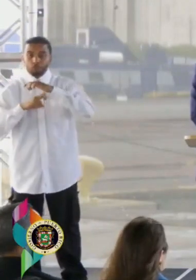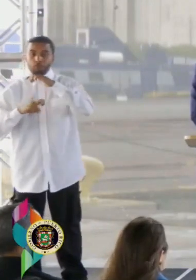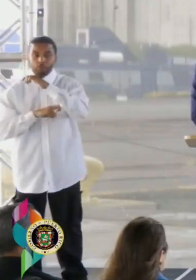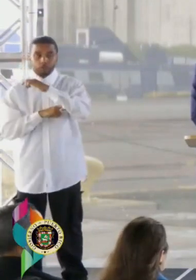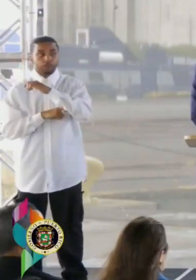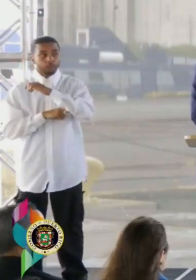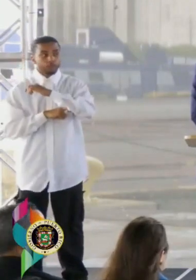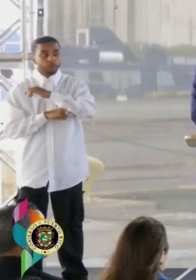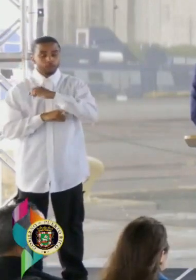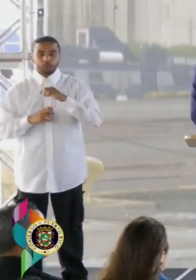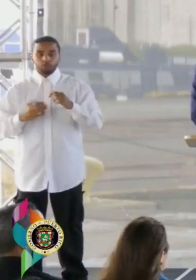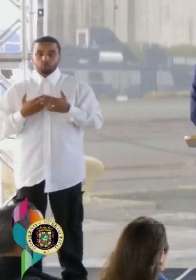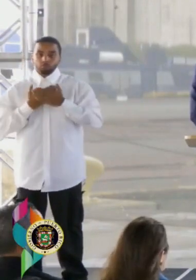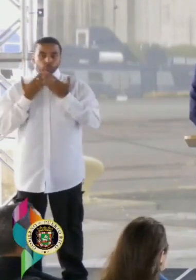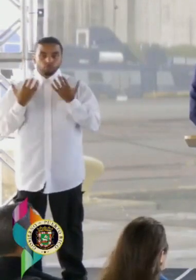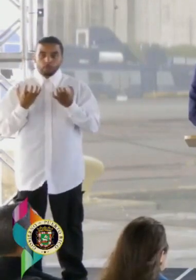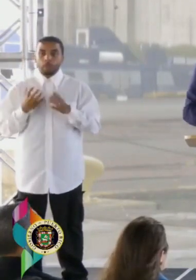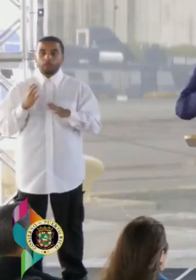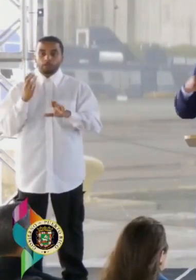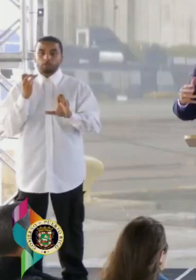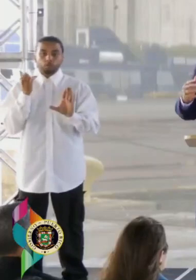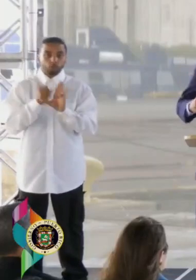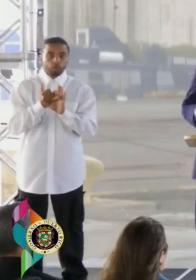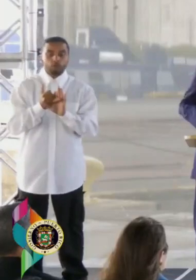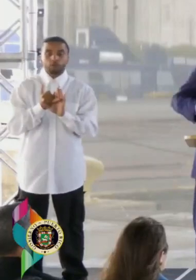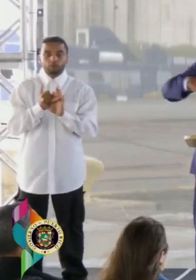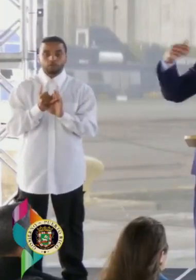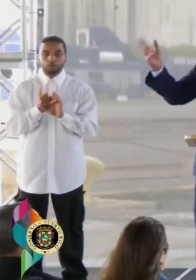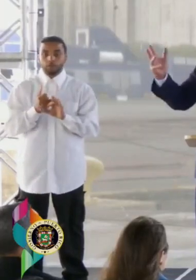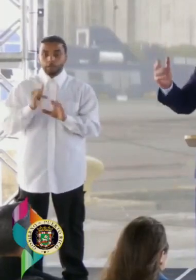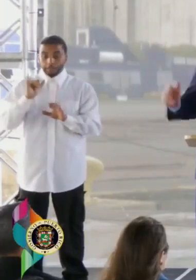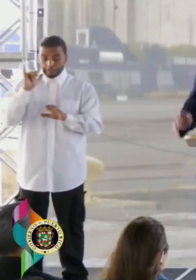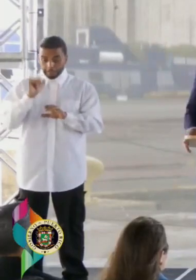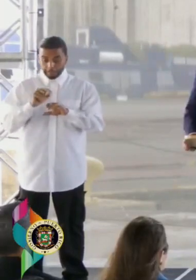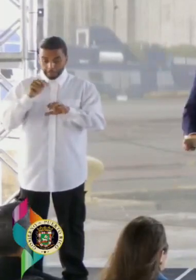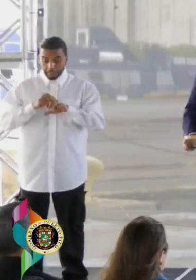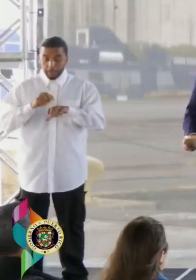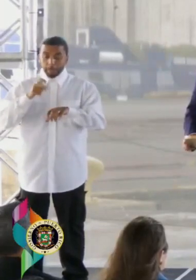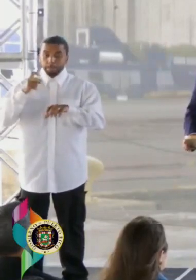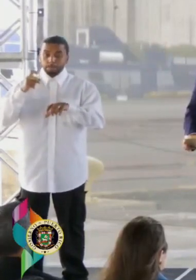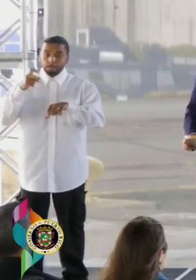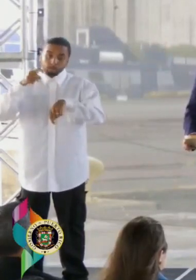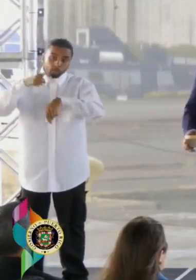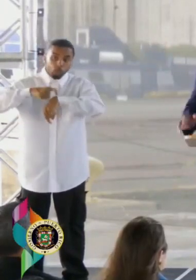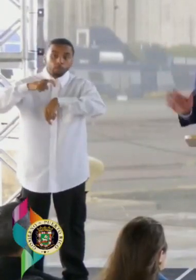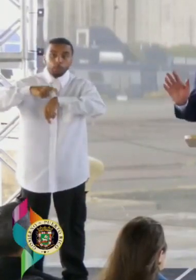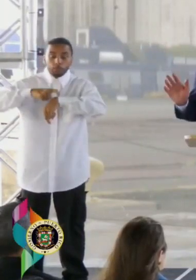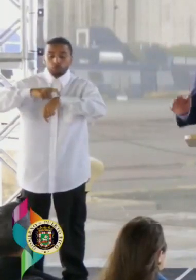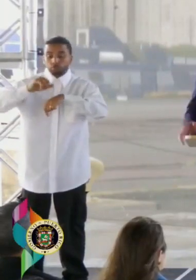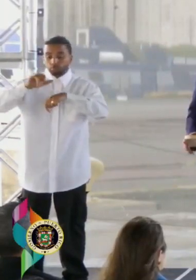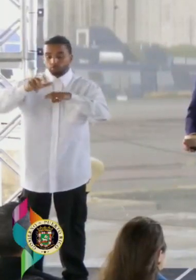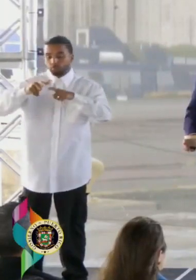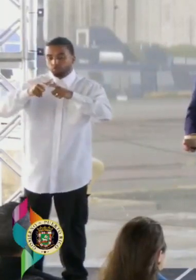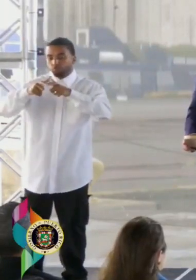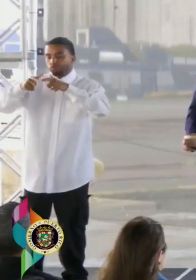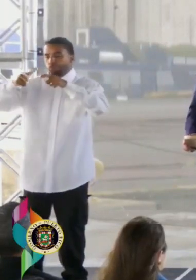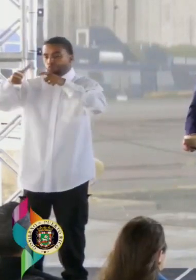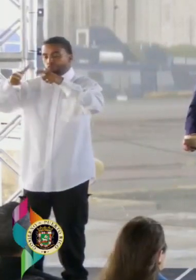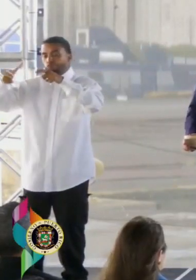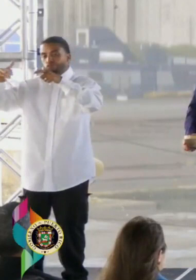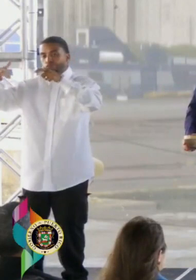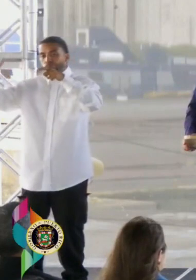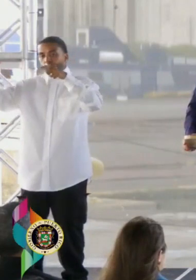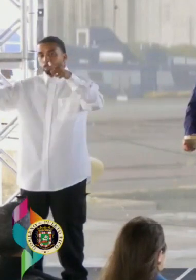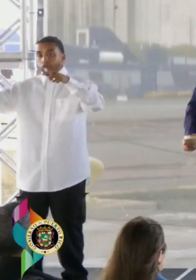no lo queremos interrumpir o afectar esto en su momento va a expandir lo que trailer Bridge y otras entidades pudieran